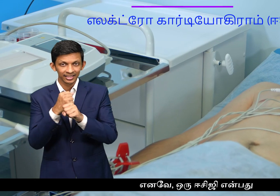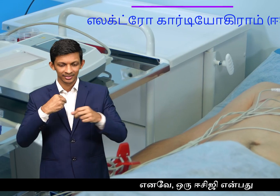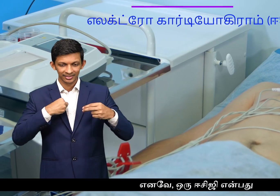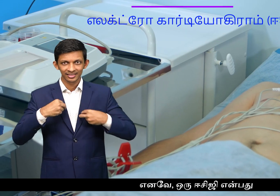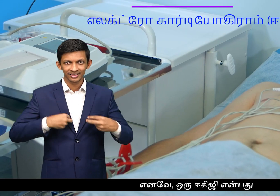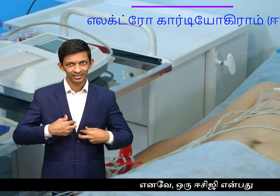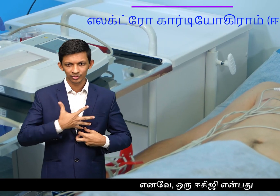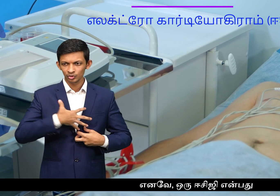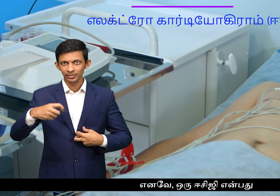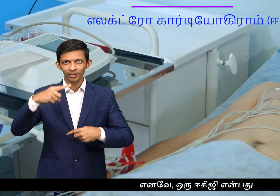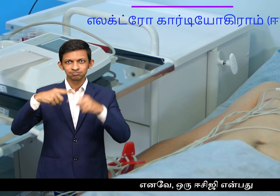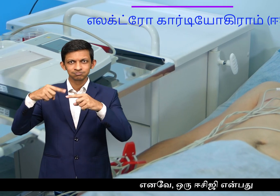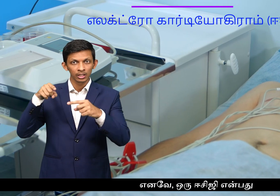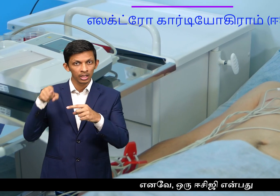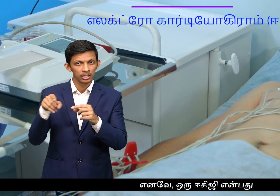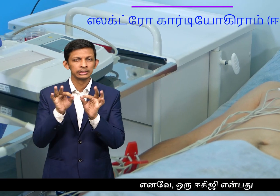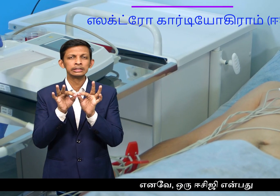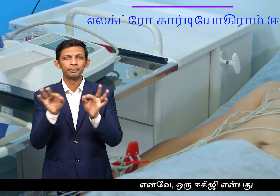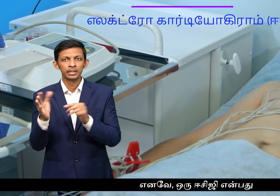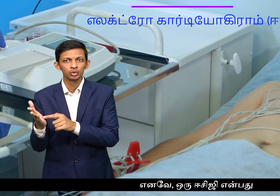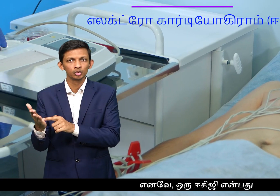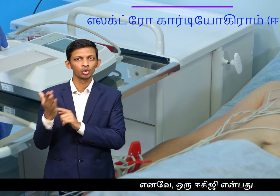எனவே ஒரு இசிஜி என்பது